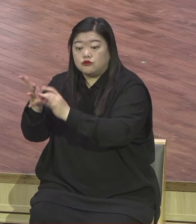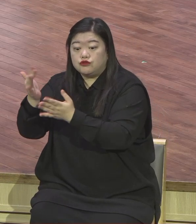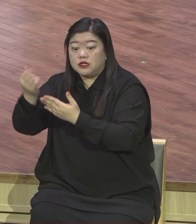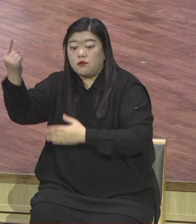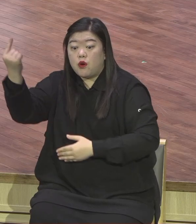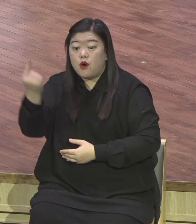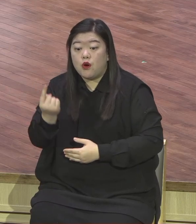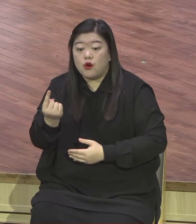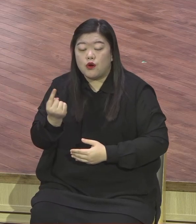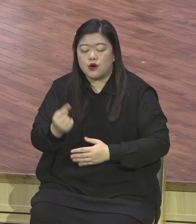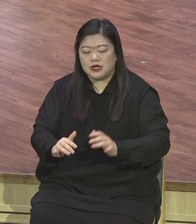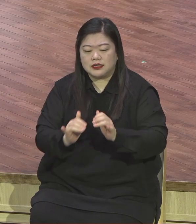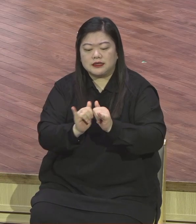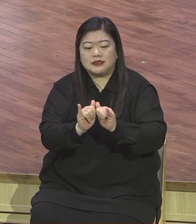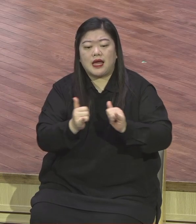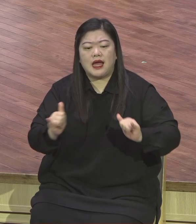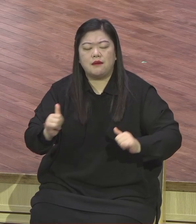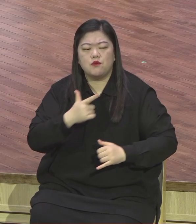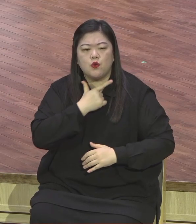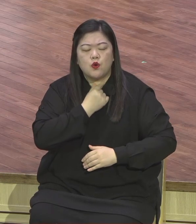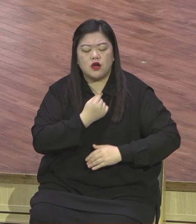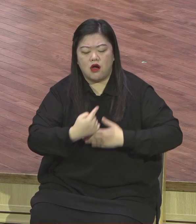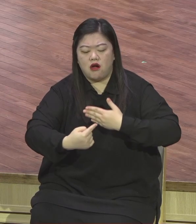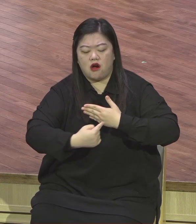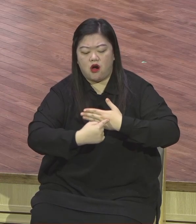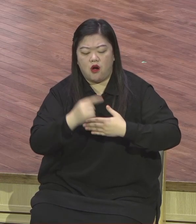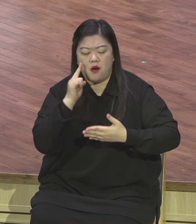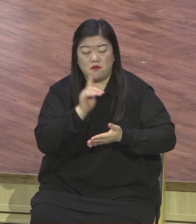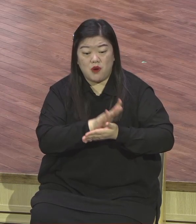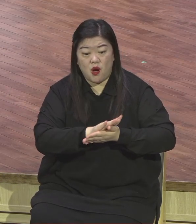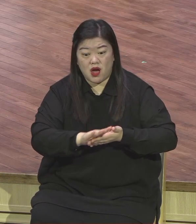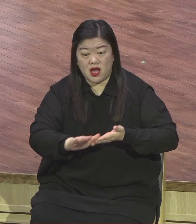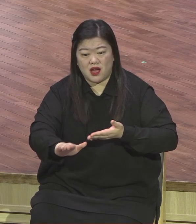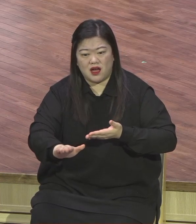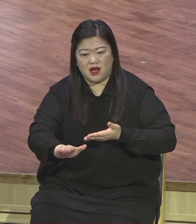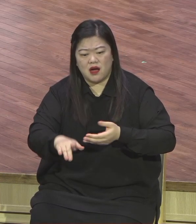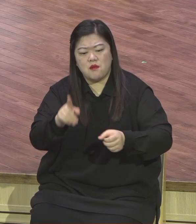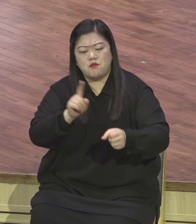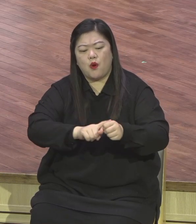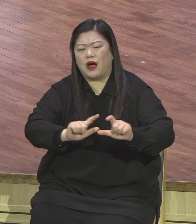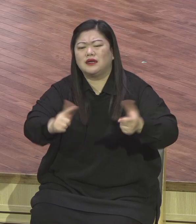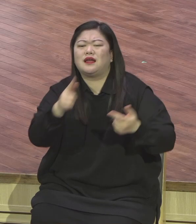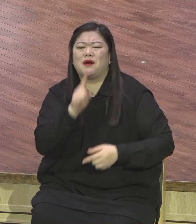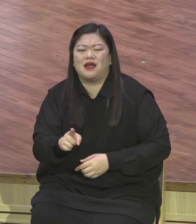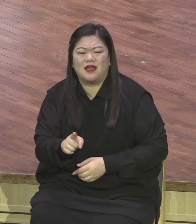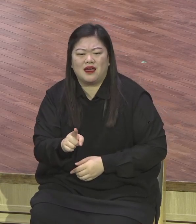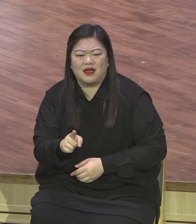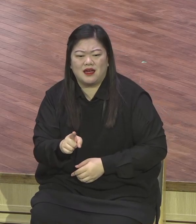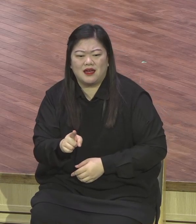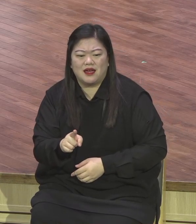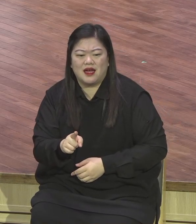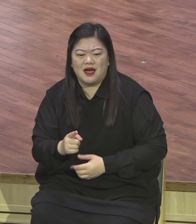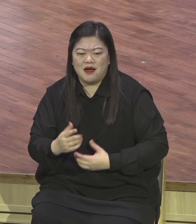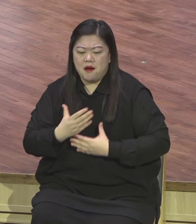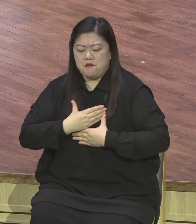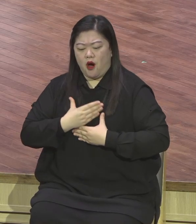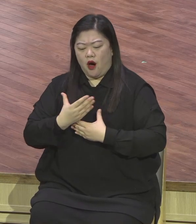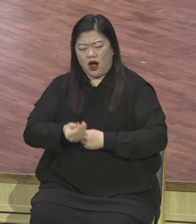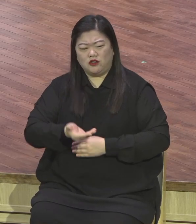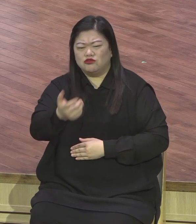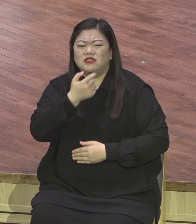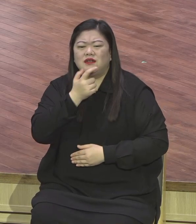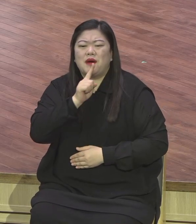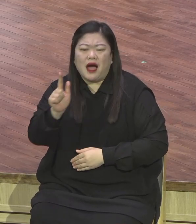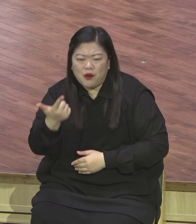본질이 아니라는 것이에요. 인간적 평화적인 본질이 아니에요. 하나님 떠난 인간